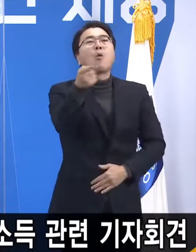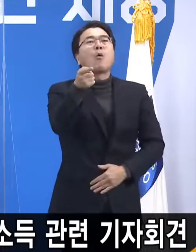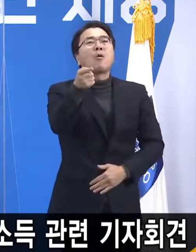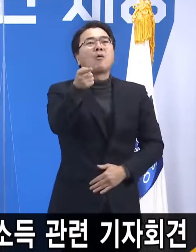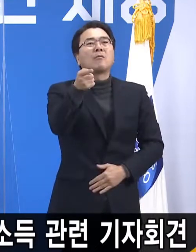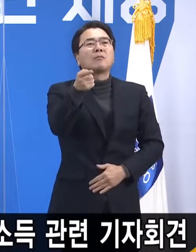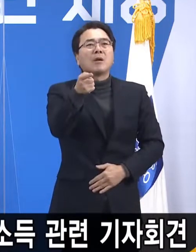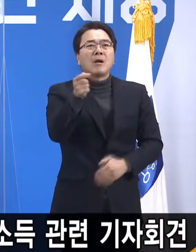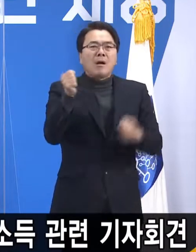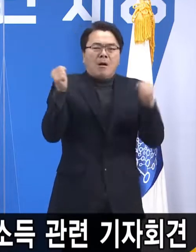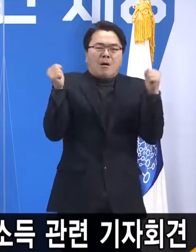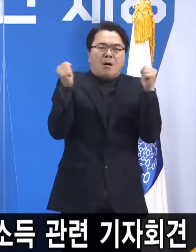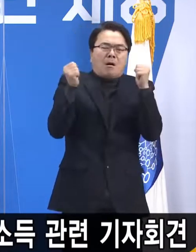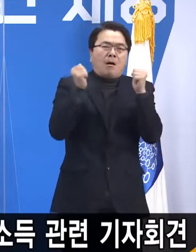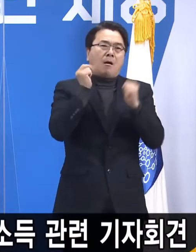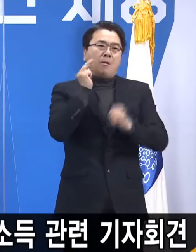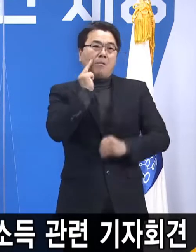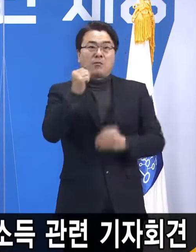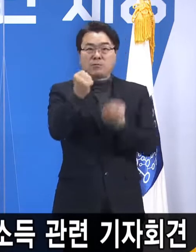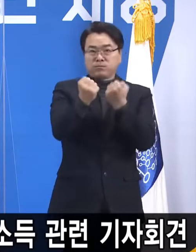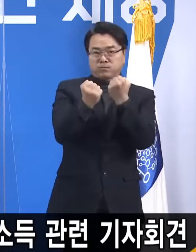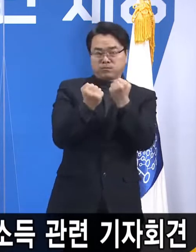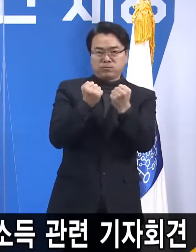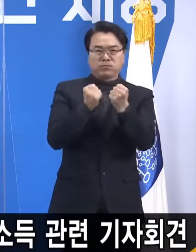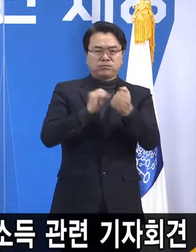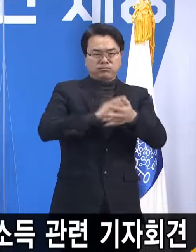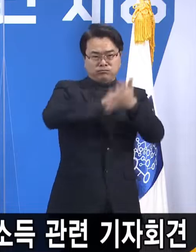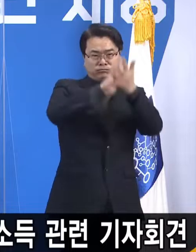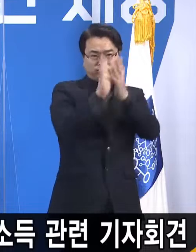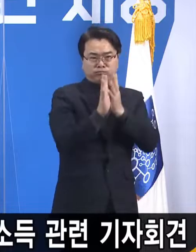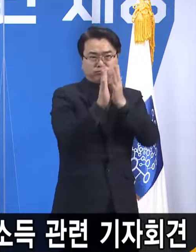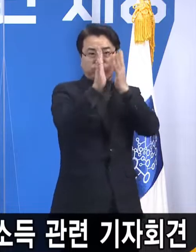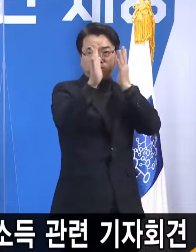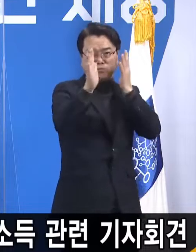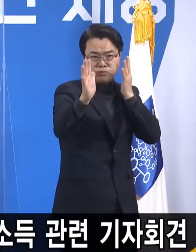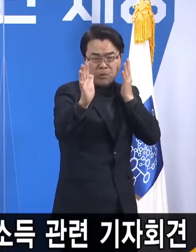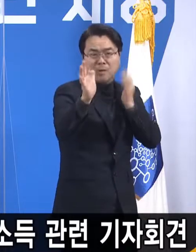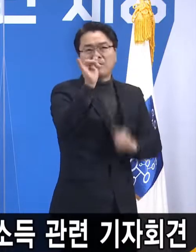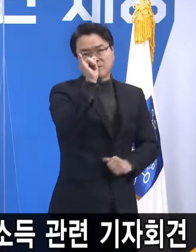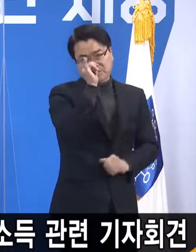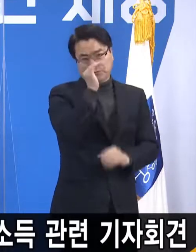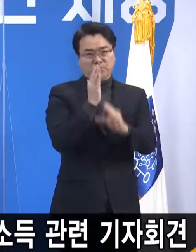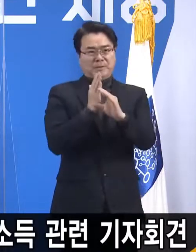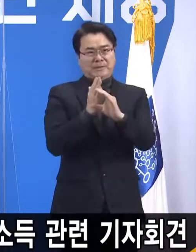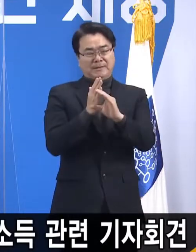살을 내는 추위 속에서도 긴 줄을 선 분들이 계십니다.